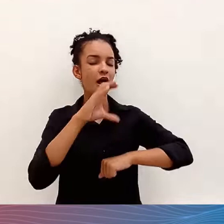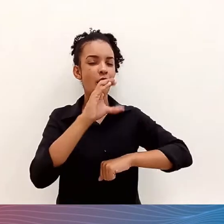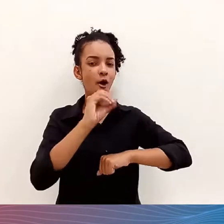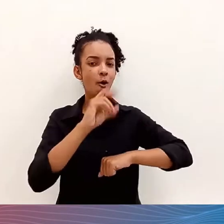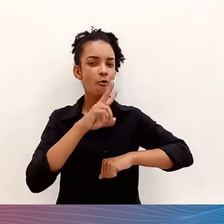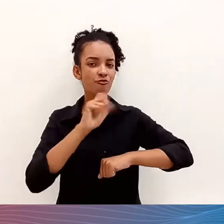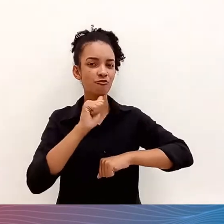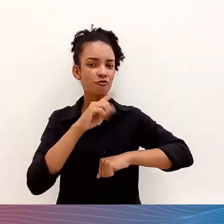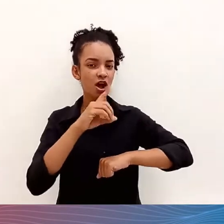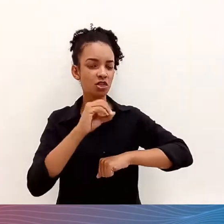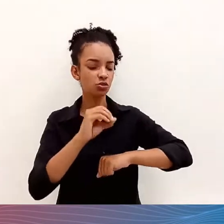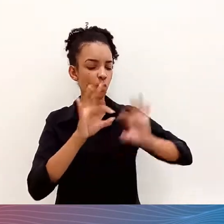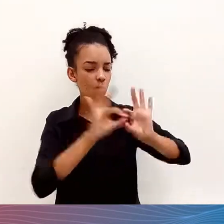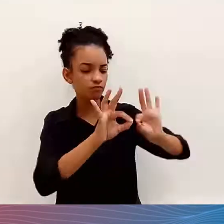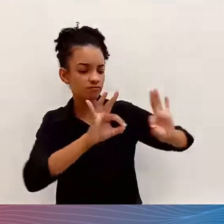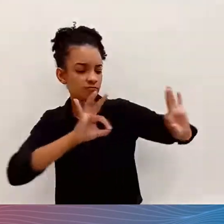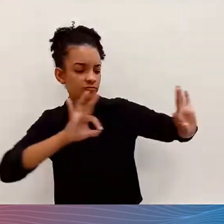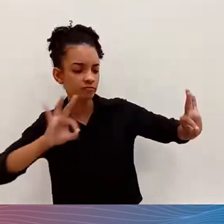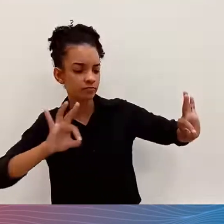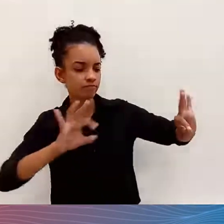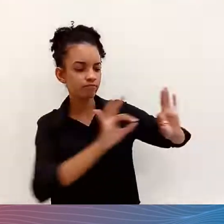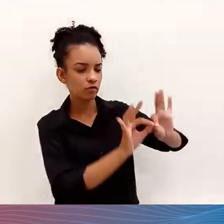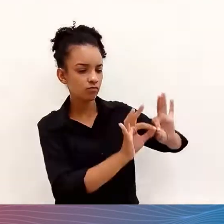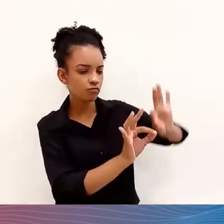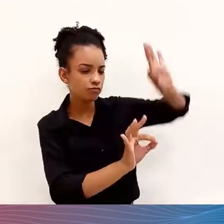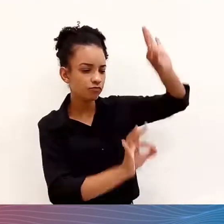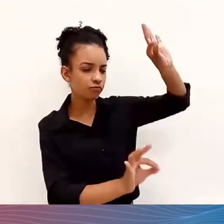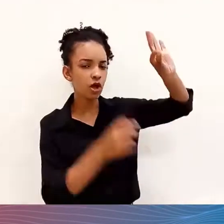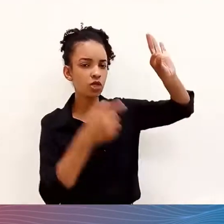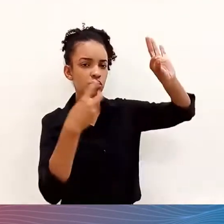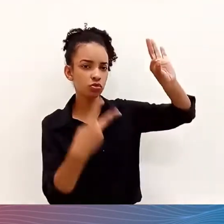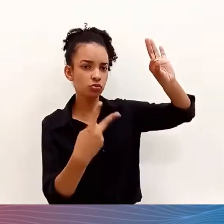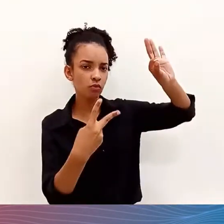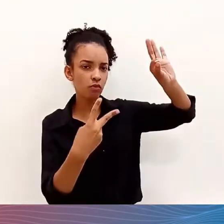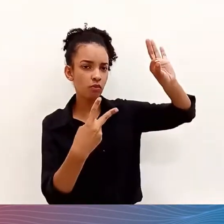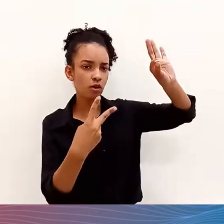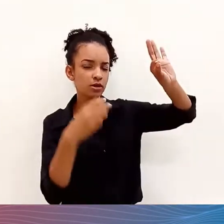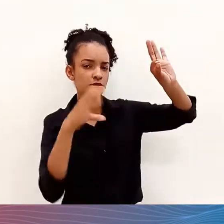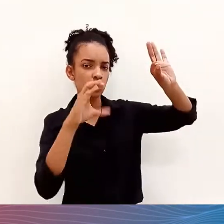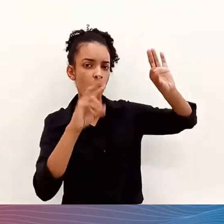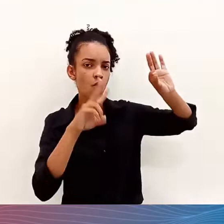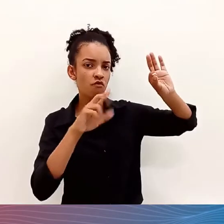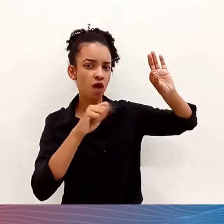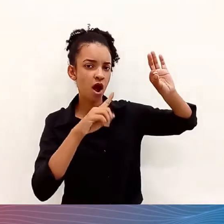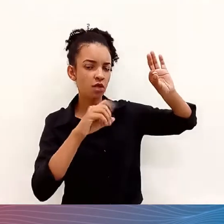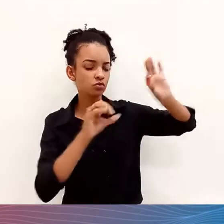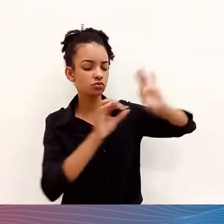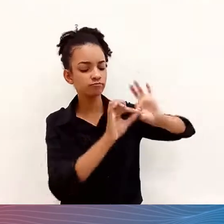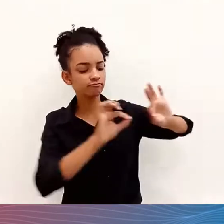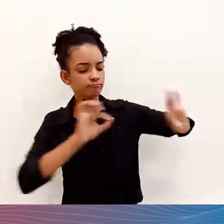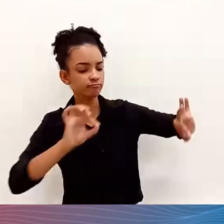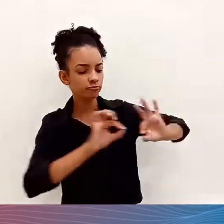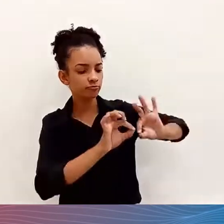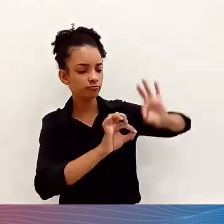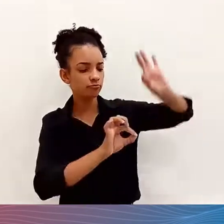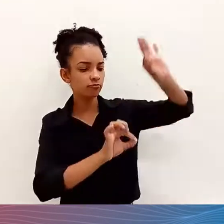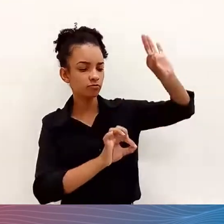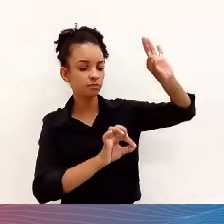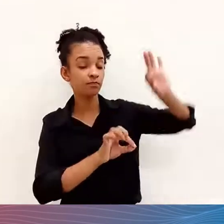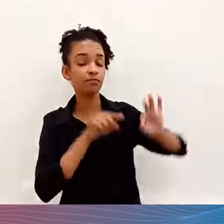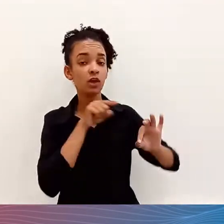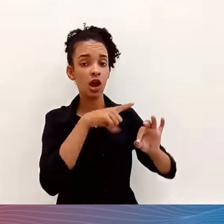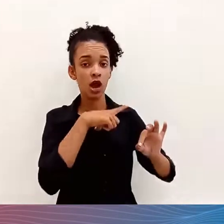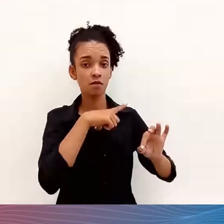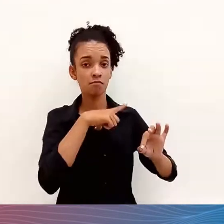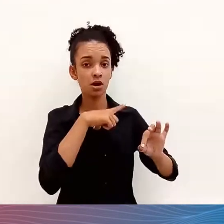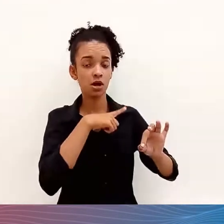Tá? Aí vamos lá, já lá para o fim. Versículo 15. Os varais ficarão nas argolas da arca e não se retirarão dela, porque tem que